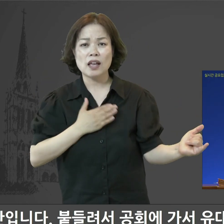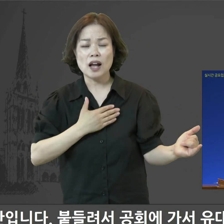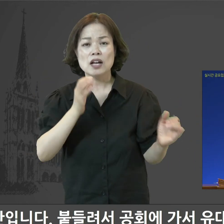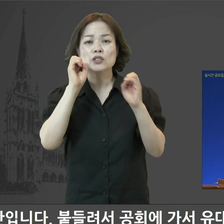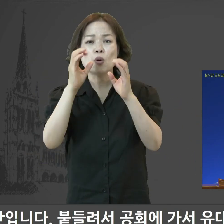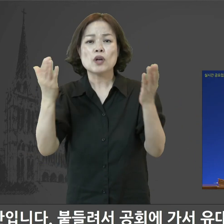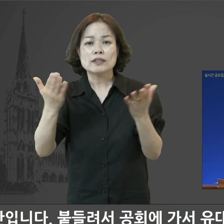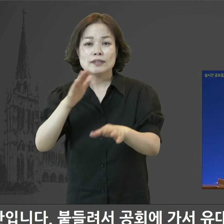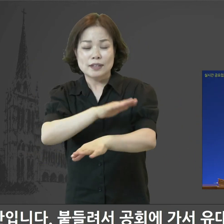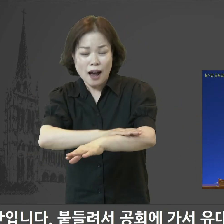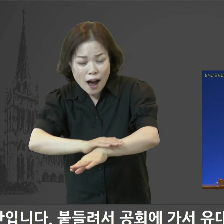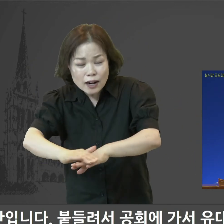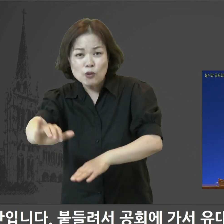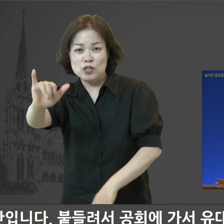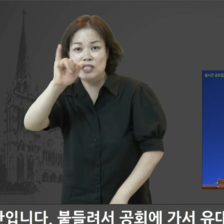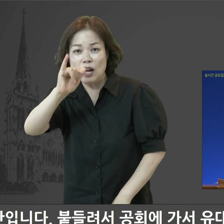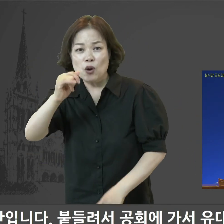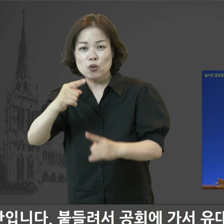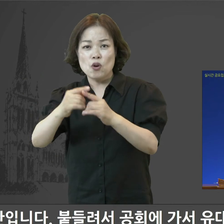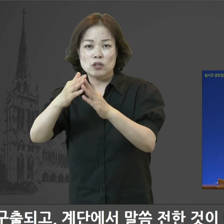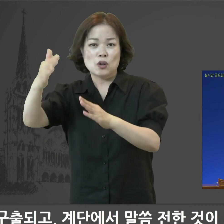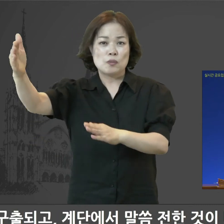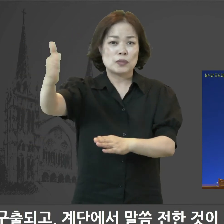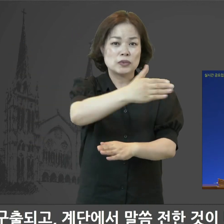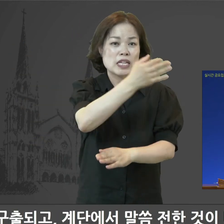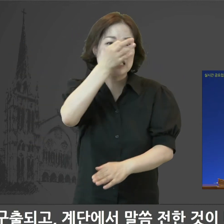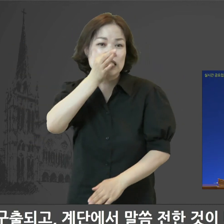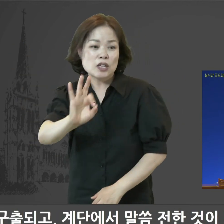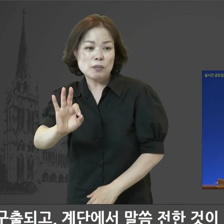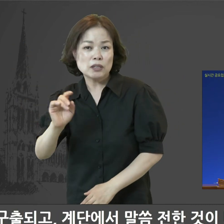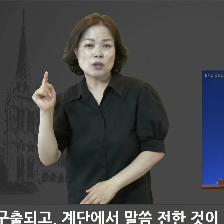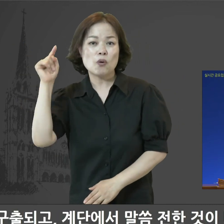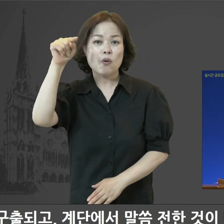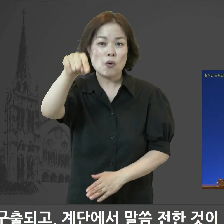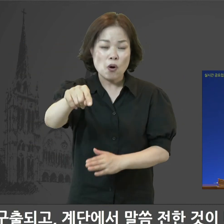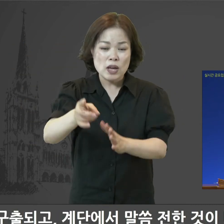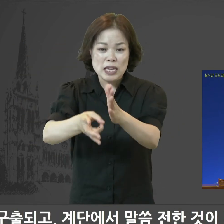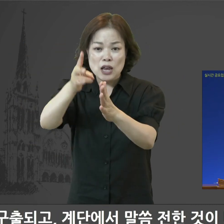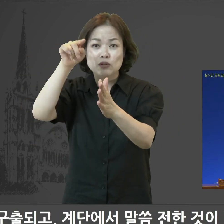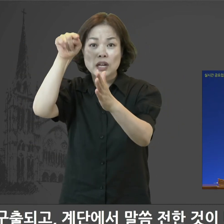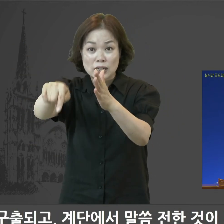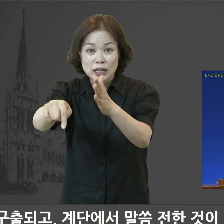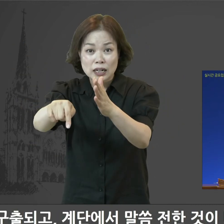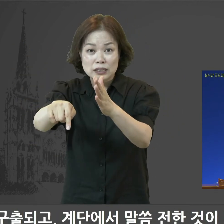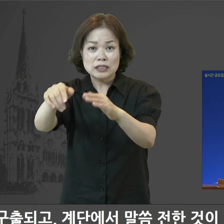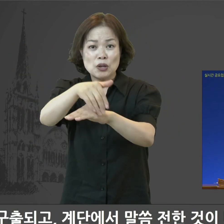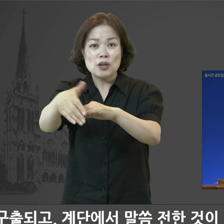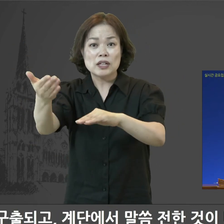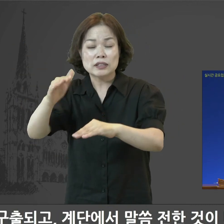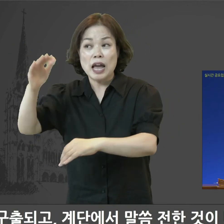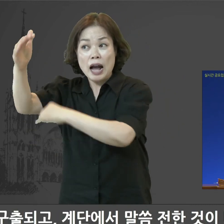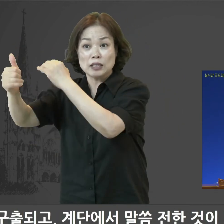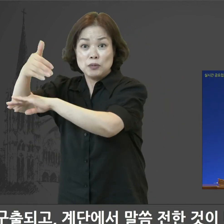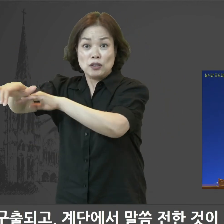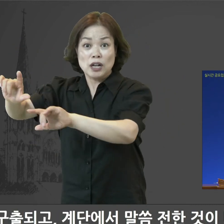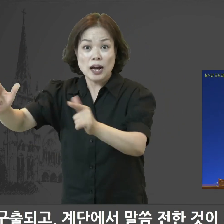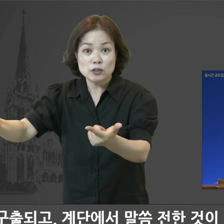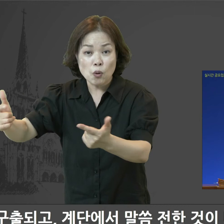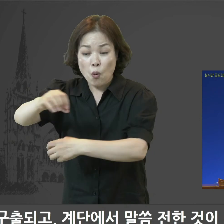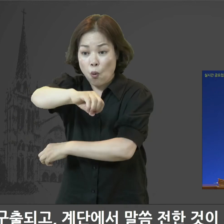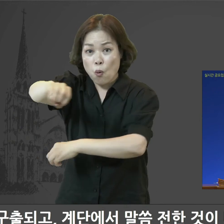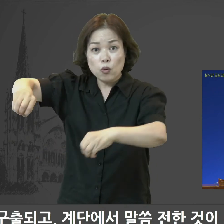선교가 잘된 일이라고 교회로부터 인정받고 싶어서 예루살렘에 올라갔는데 하나님의 계획은 그게 아니었고, 그가